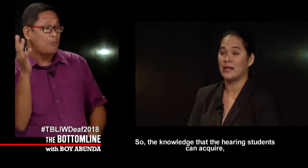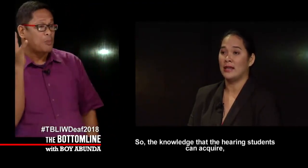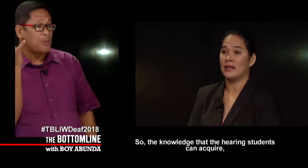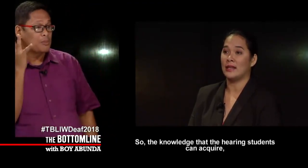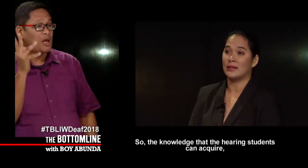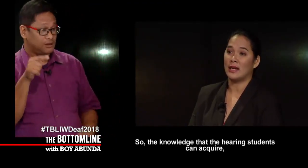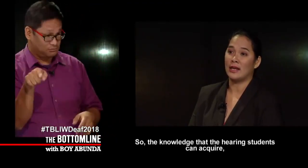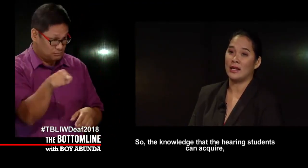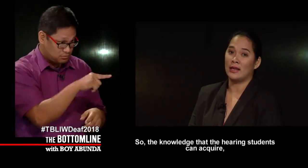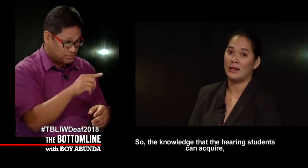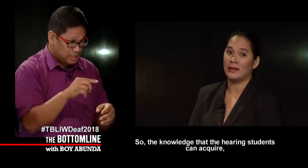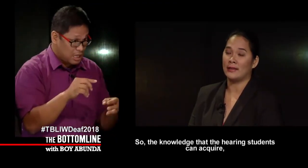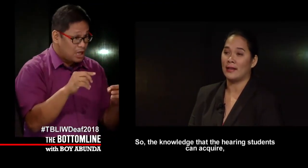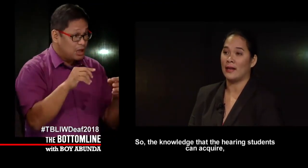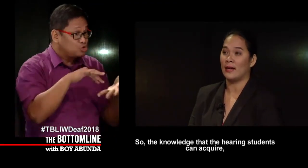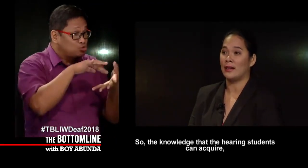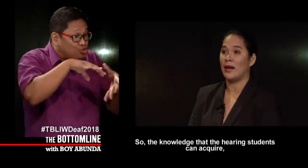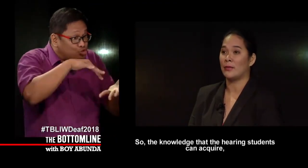students